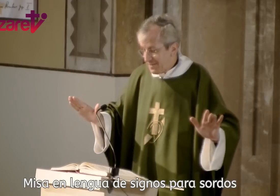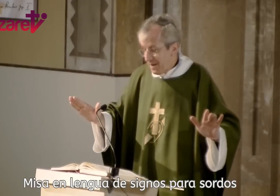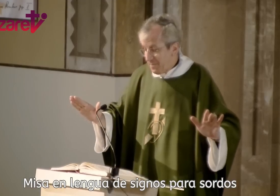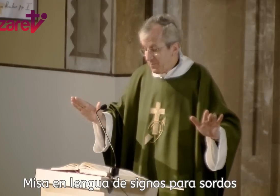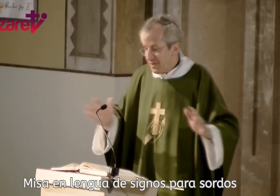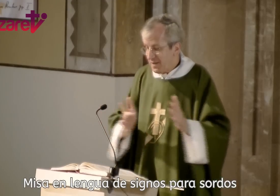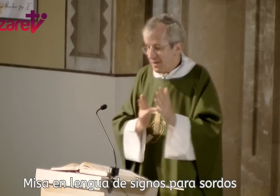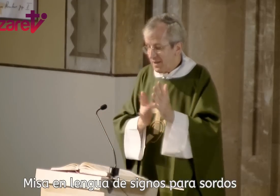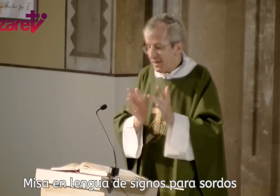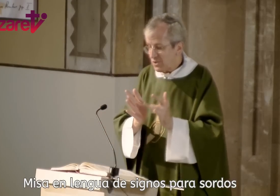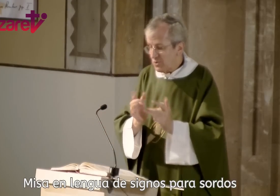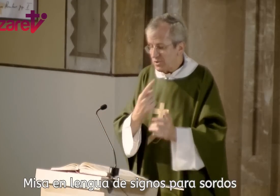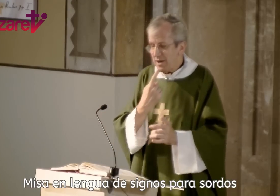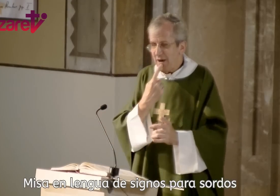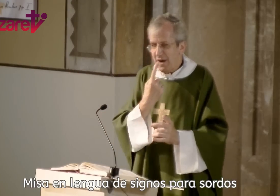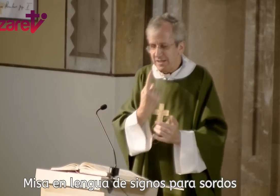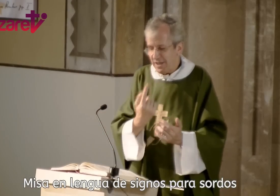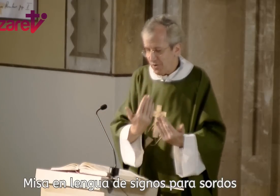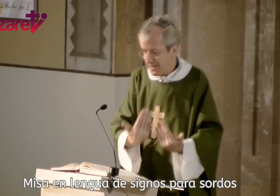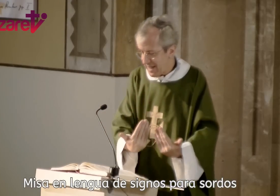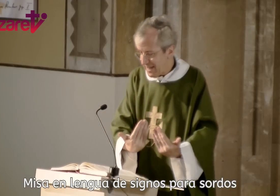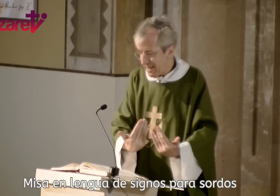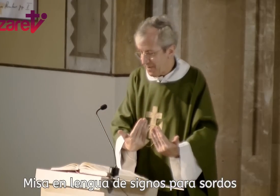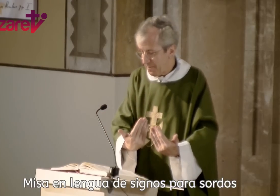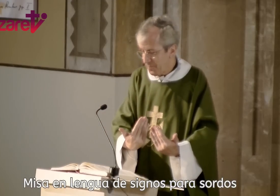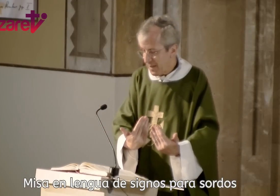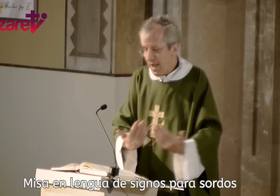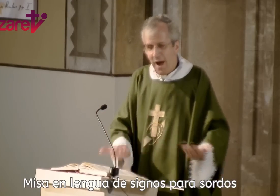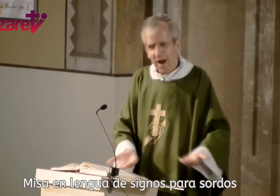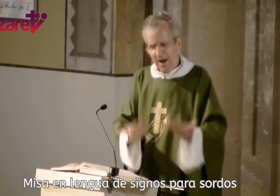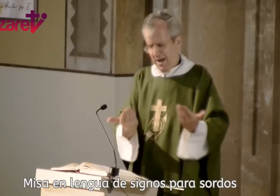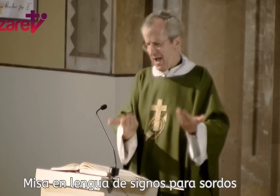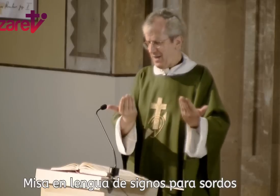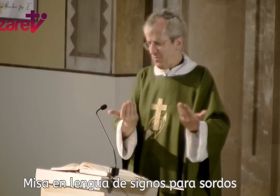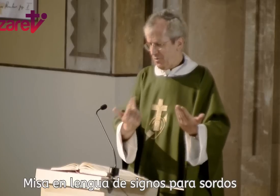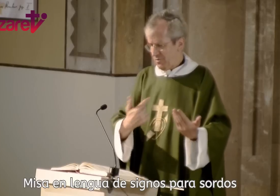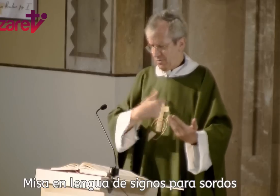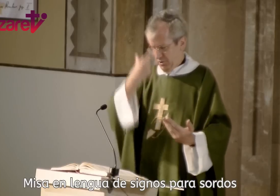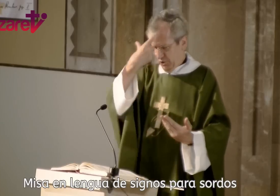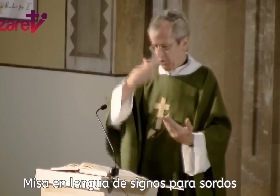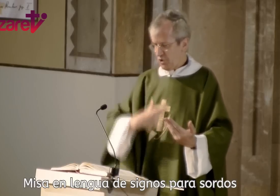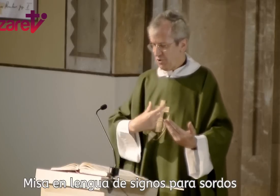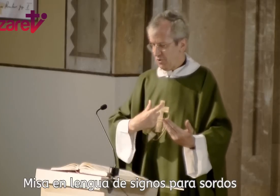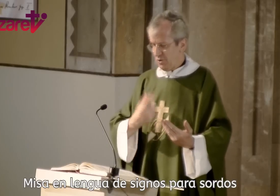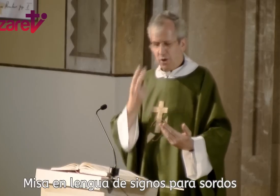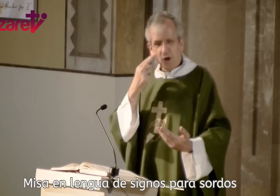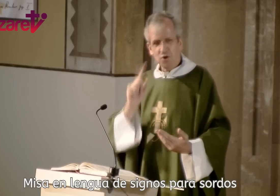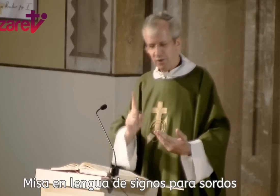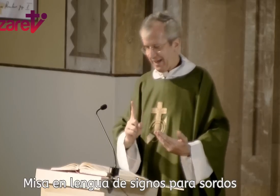fantasma. Jesús les dijo enseguida: «Ánimo, soy yo, no